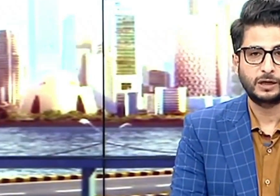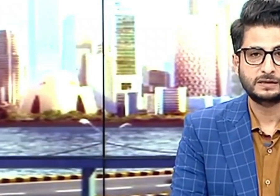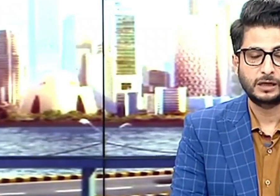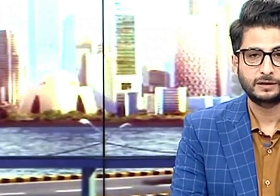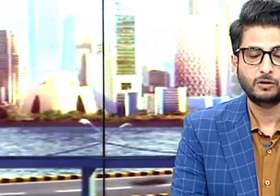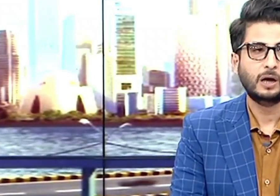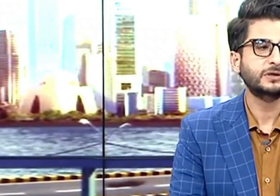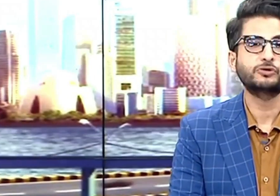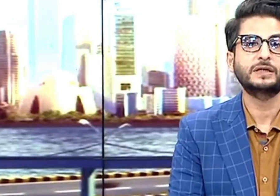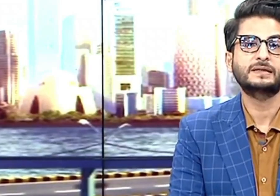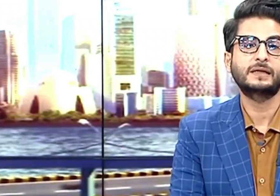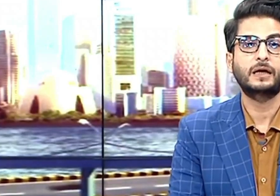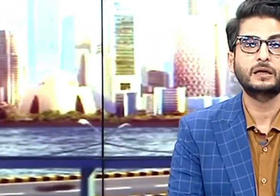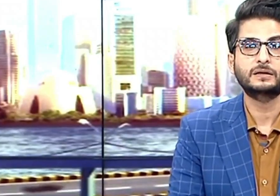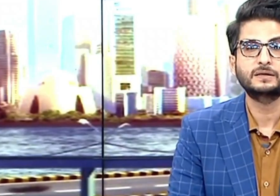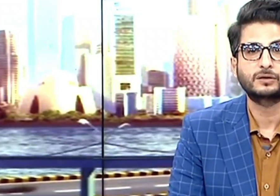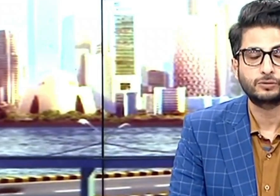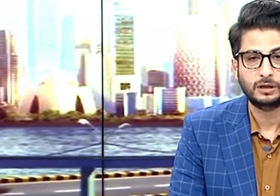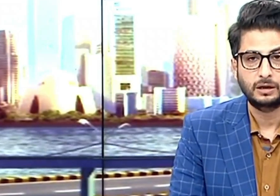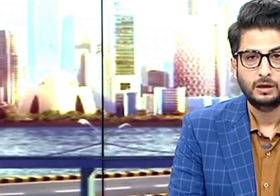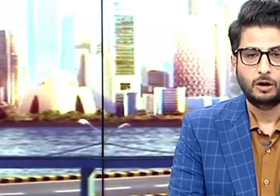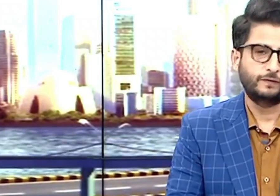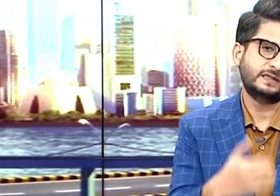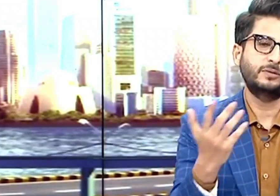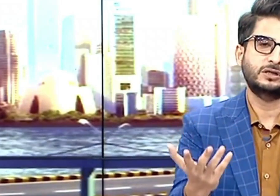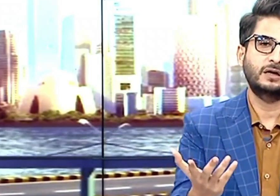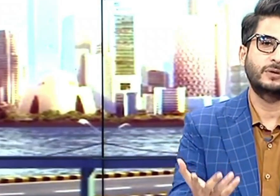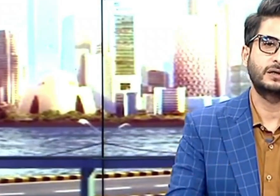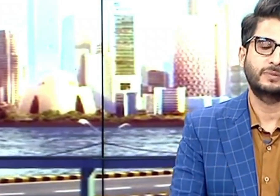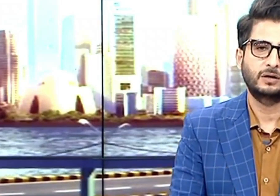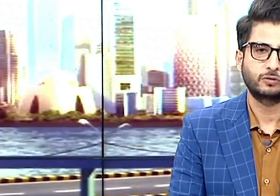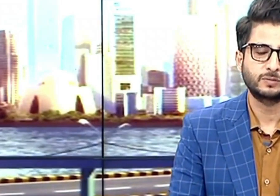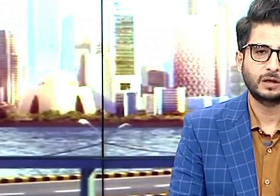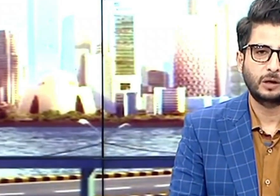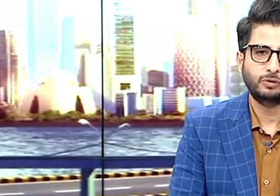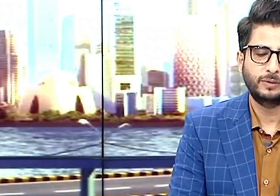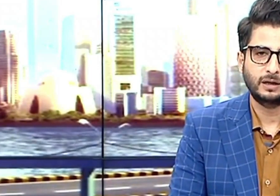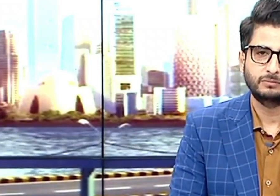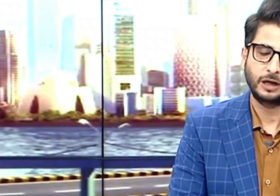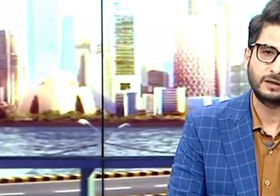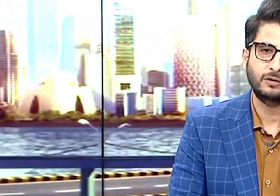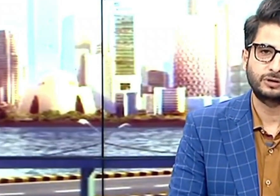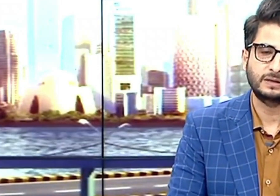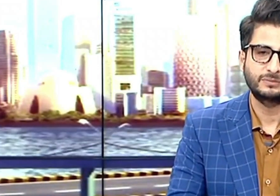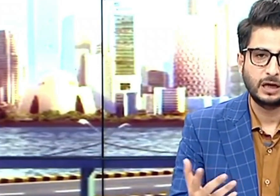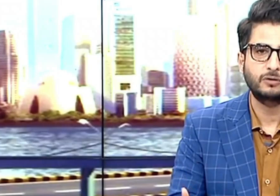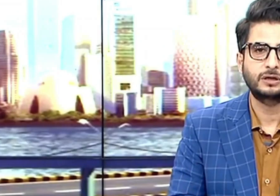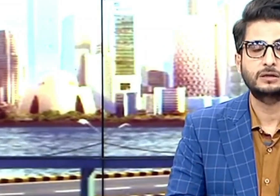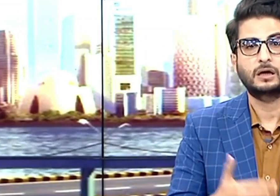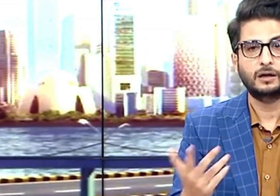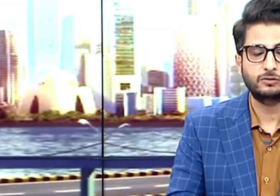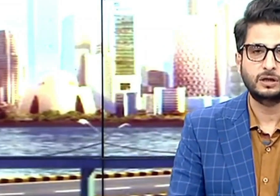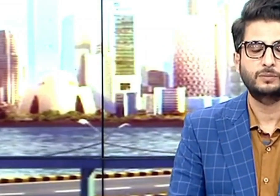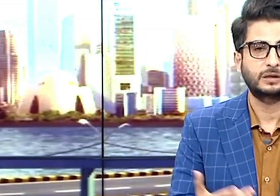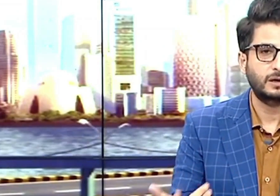کی زبان استعمال کرتے ہیں, اور آپ یہ سوچیں کہ اس کی لرننگ کتنی ضروری ہے. اور ویسے بھی اشارے ہماری روزمرہ معمول میں ہم کر ہی رہے ہوتے ہیں, سمجھا رہے ہوتے ہیں,